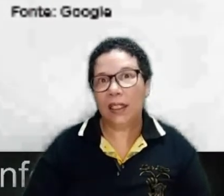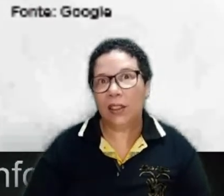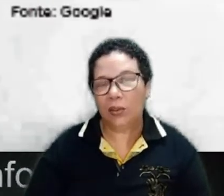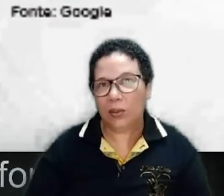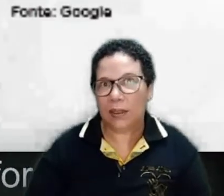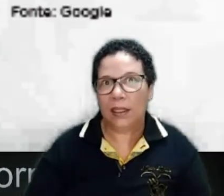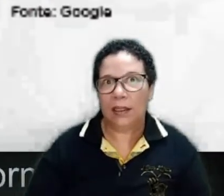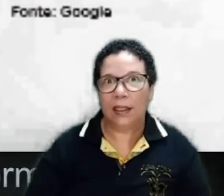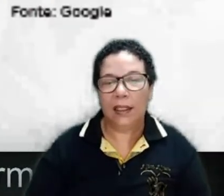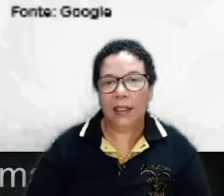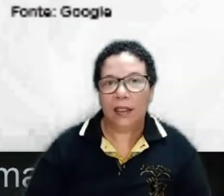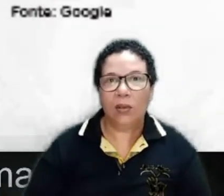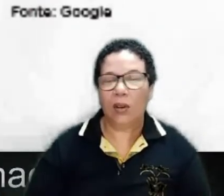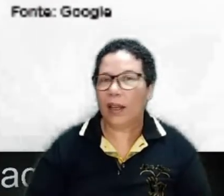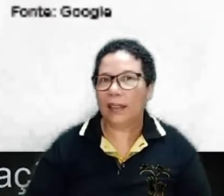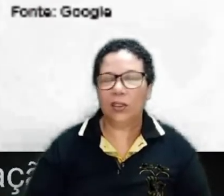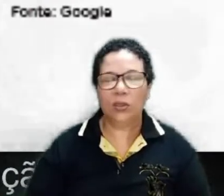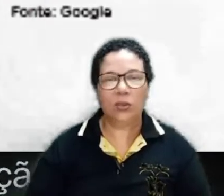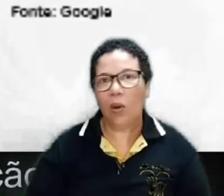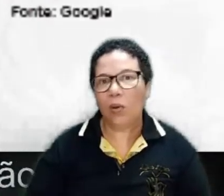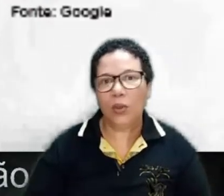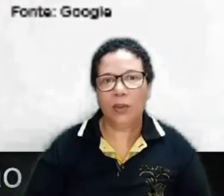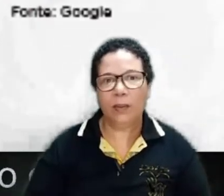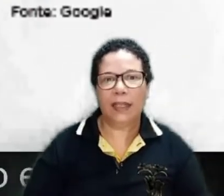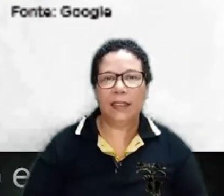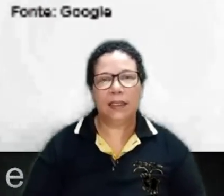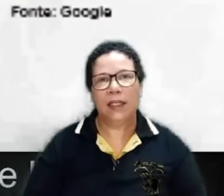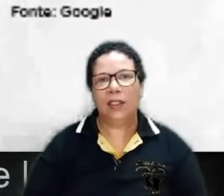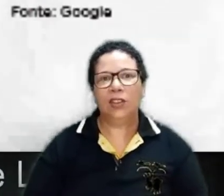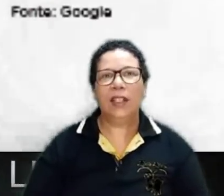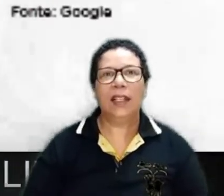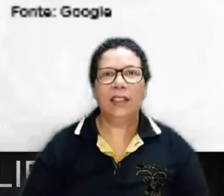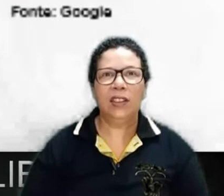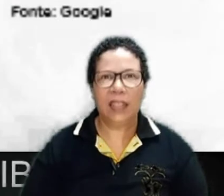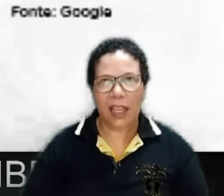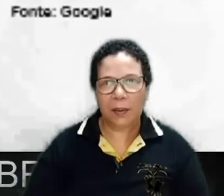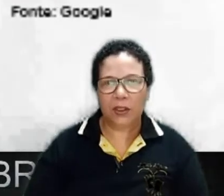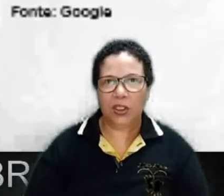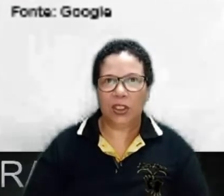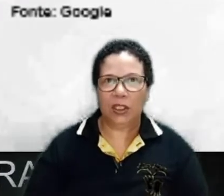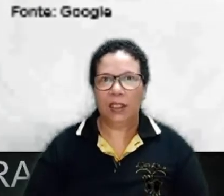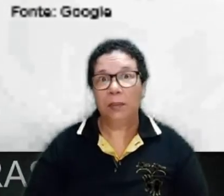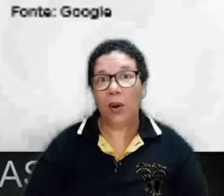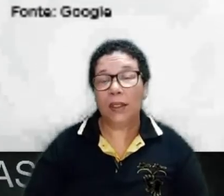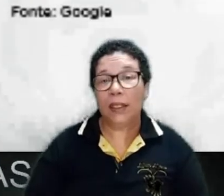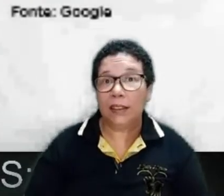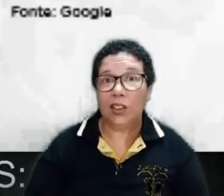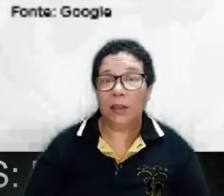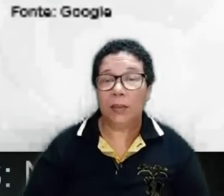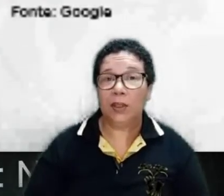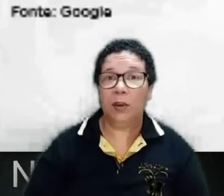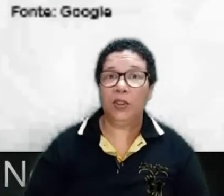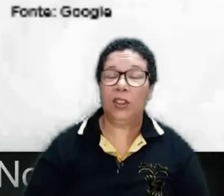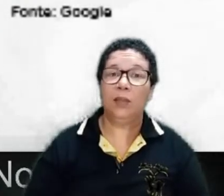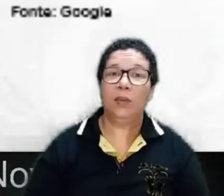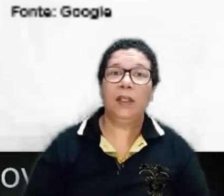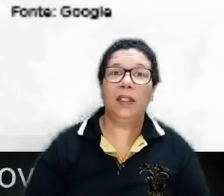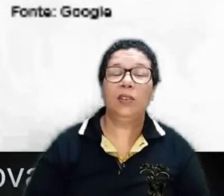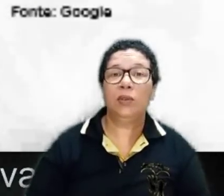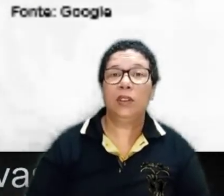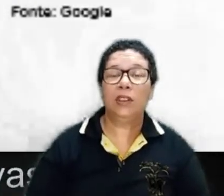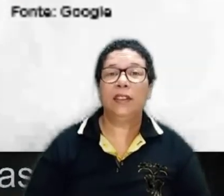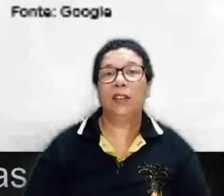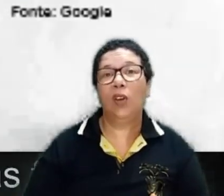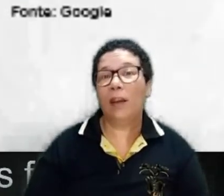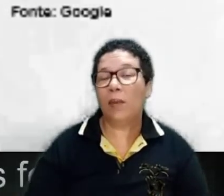de textos, né? Não colocar textos longos demais. Janela de intérprete, importante, principalmente nesse